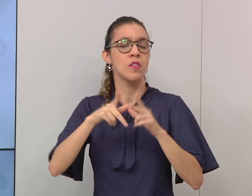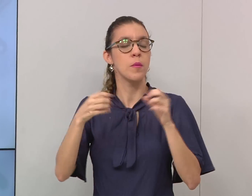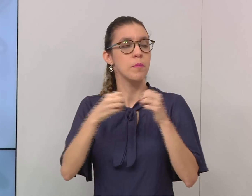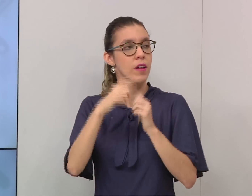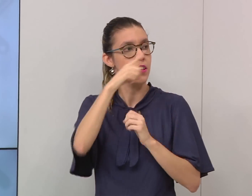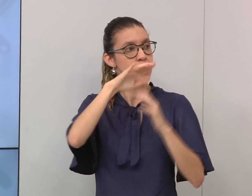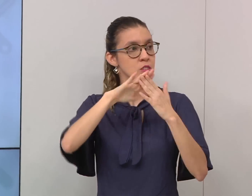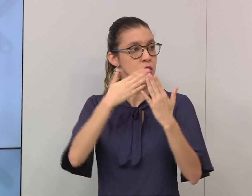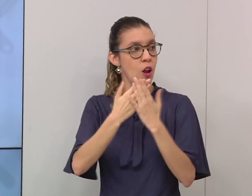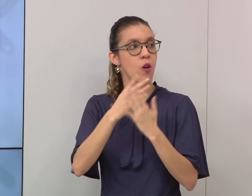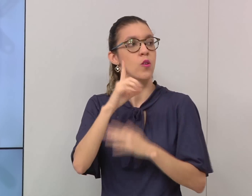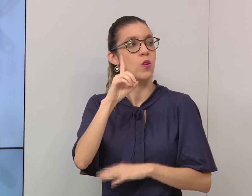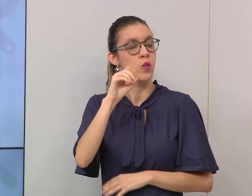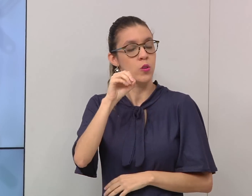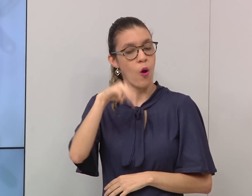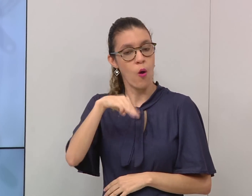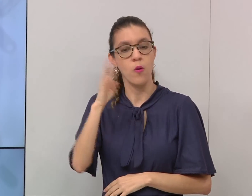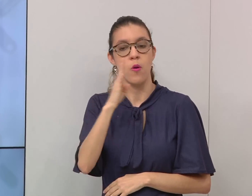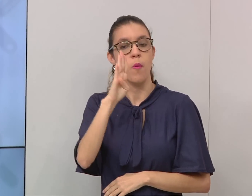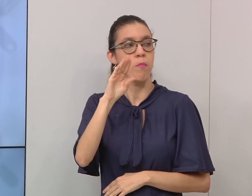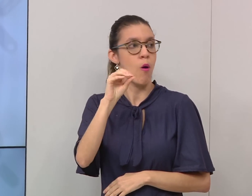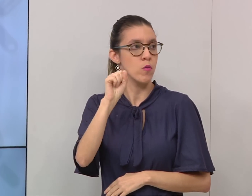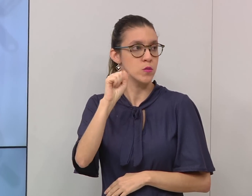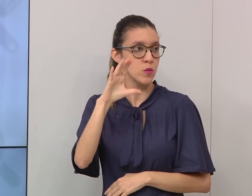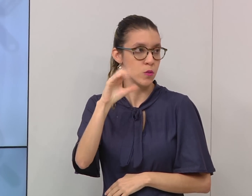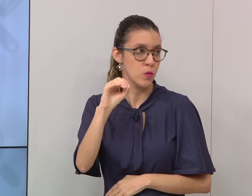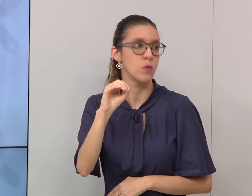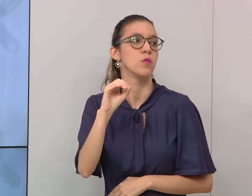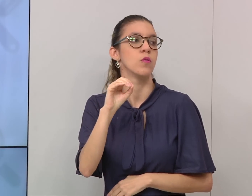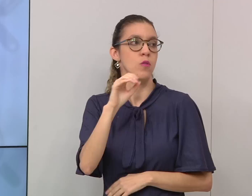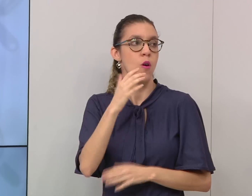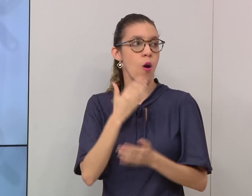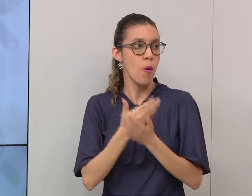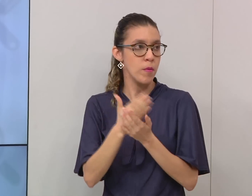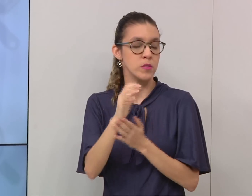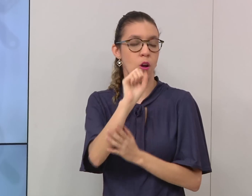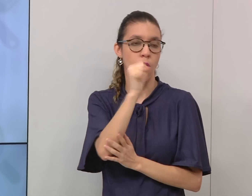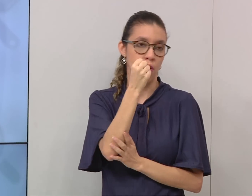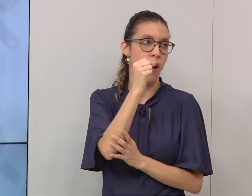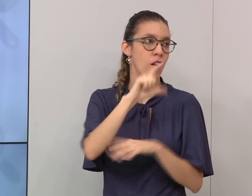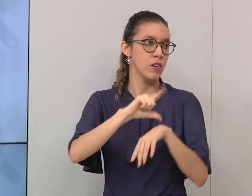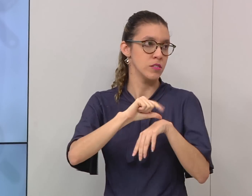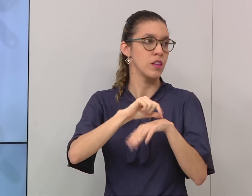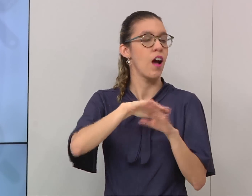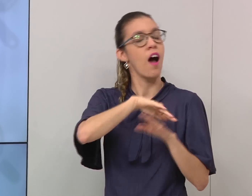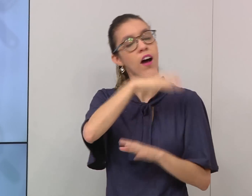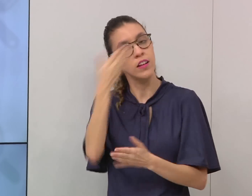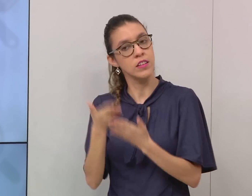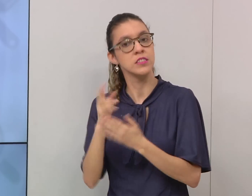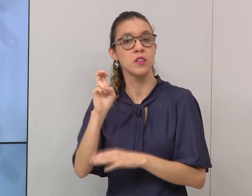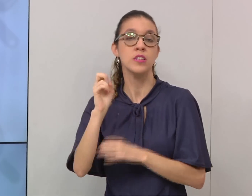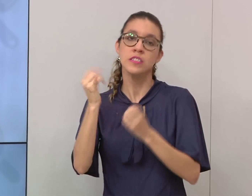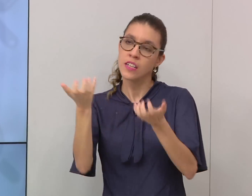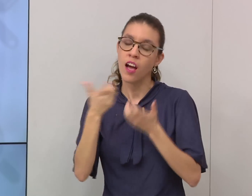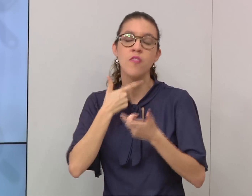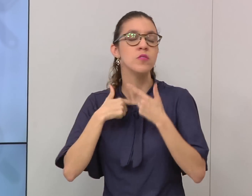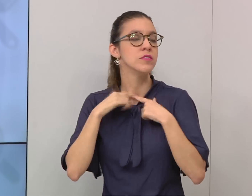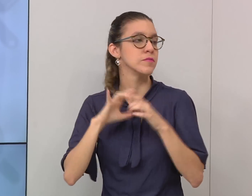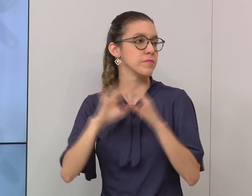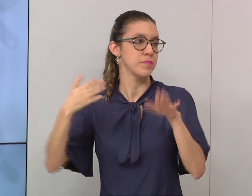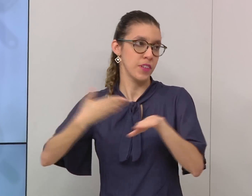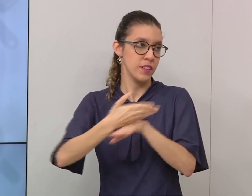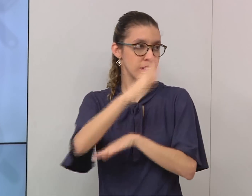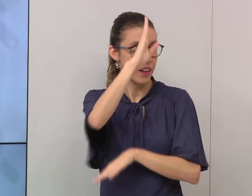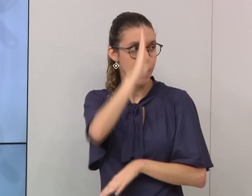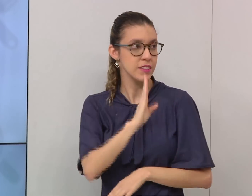tem uma comemoração na Escola Dom Bosco, que o CAIS está ofertando, né? Sobre